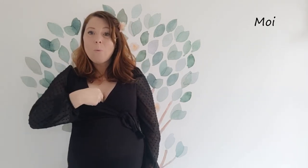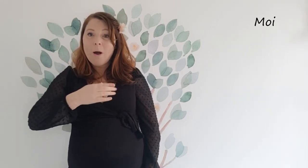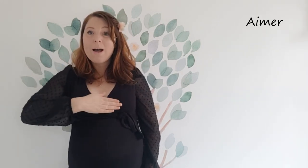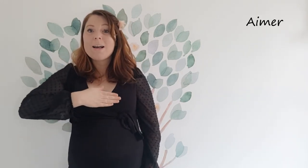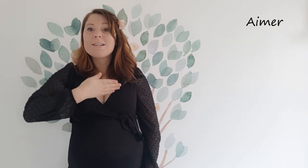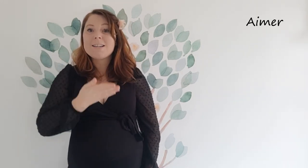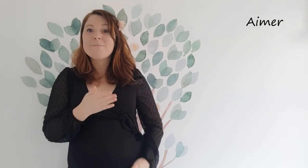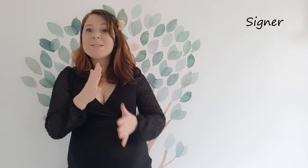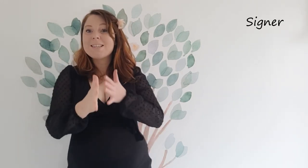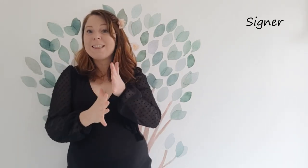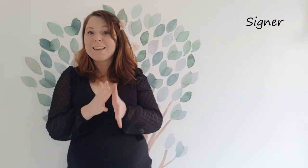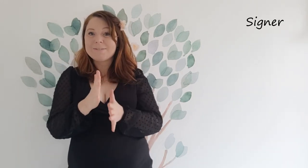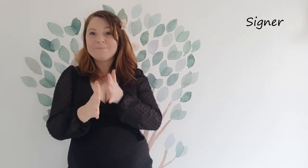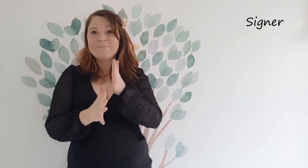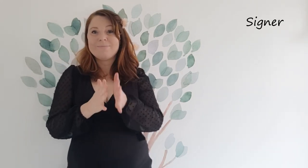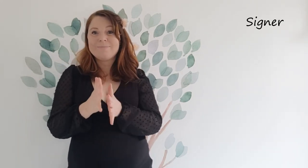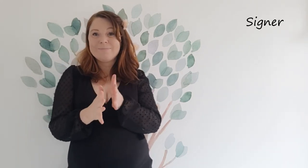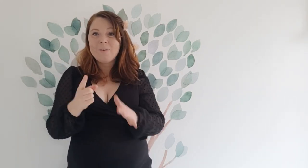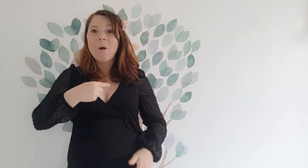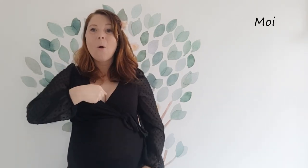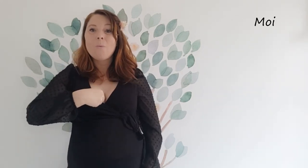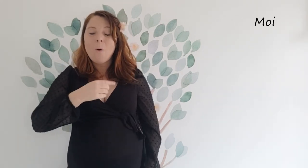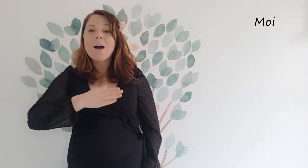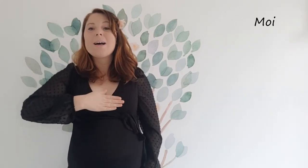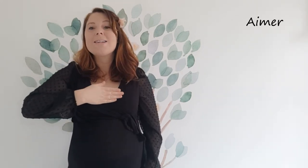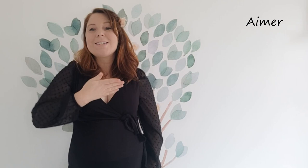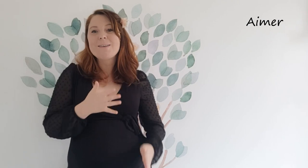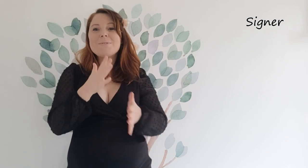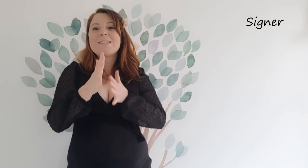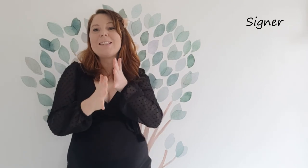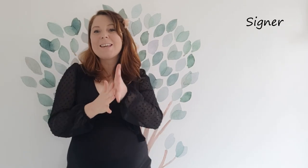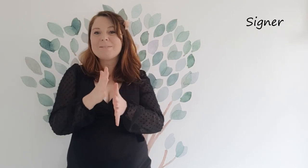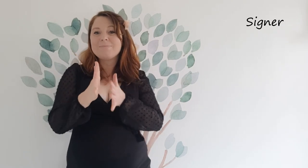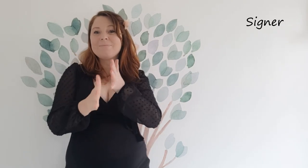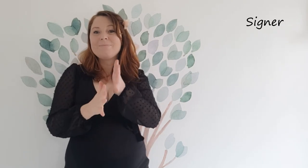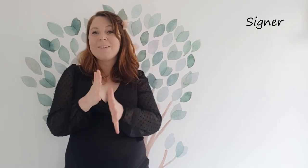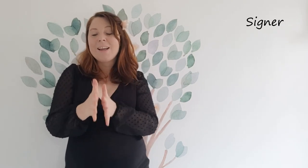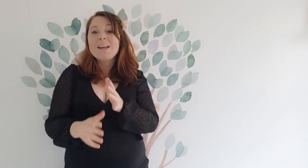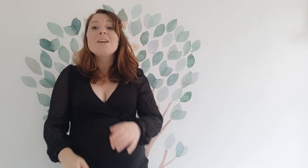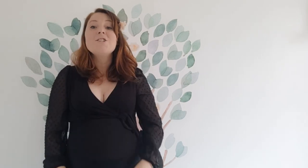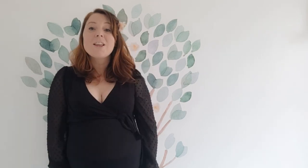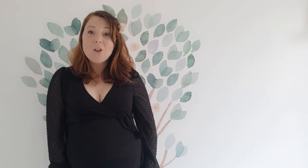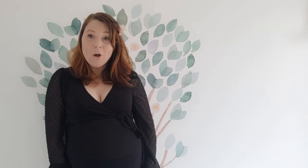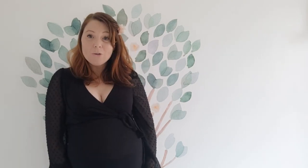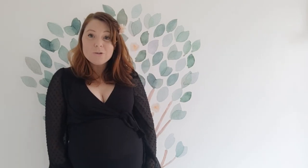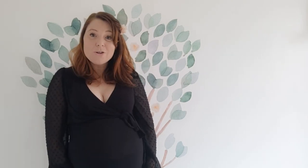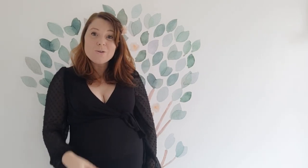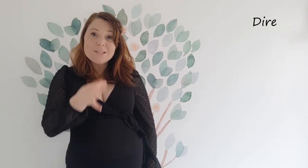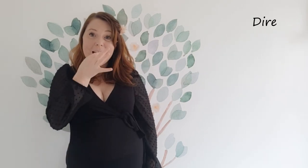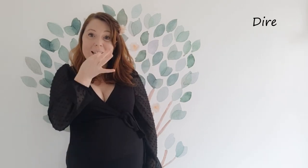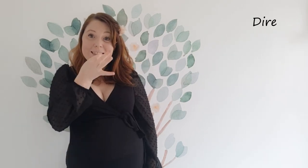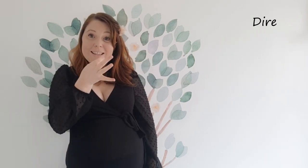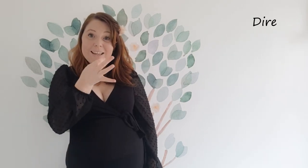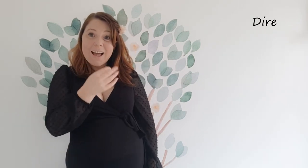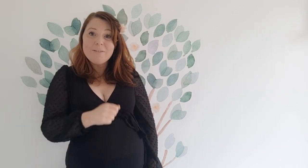Moi j'aime signer, moi j'aime signer, j'ai tant de choses à dire avant